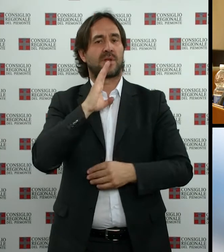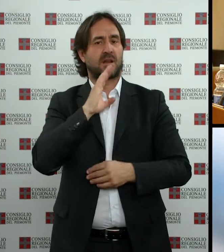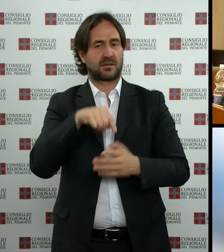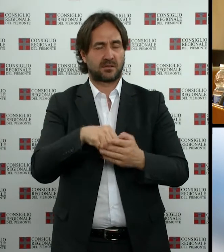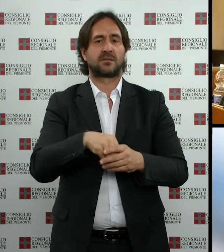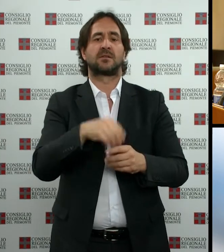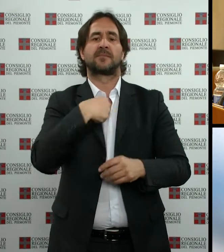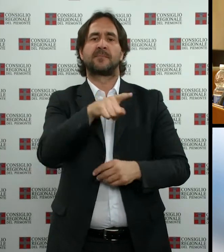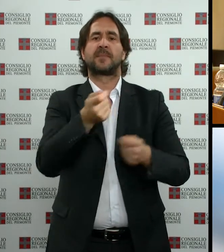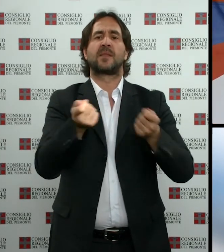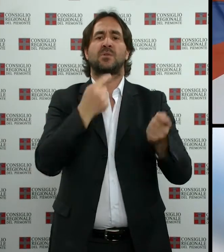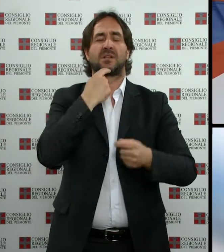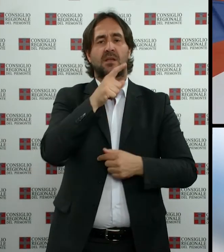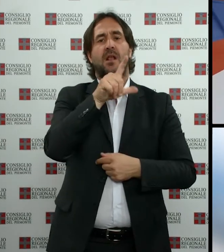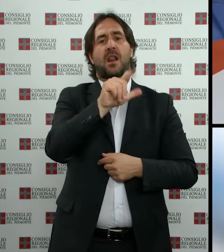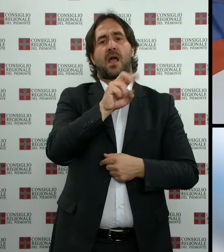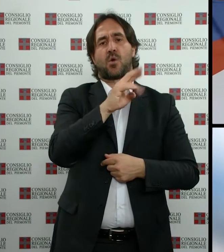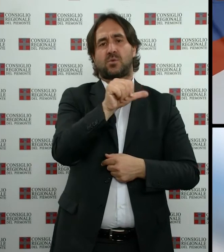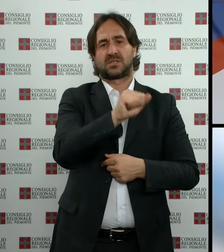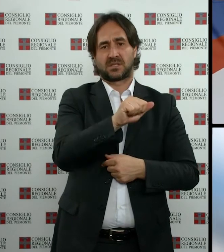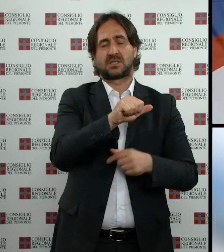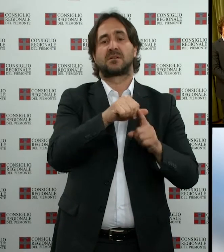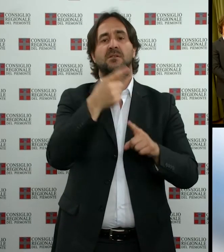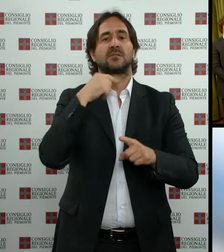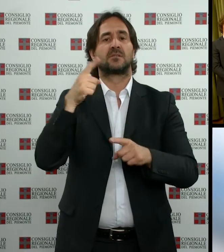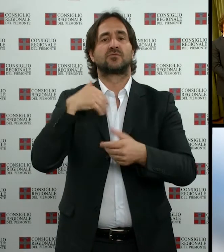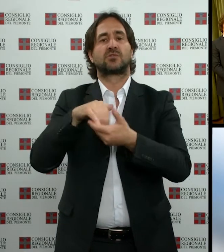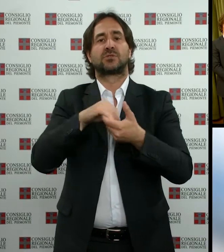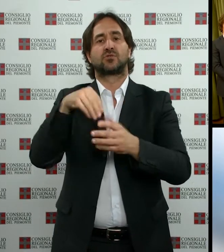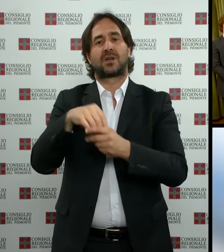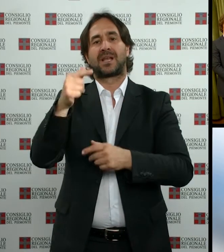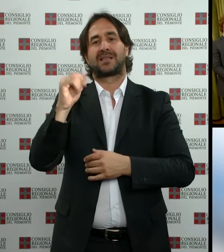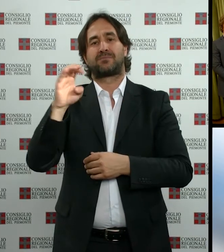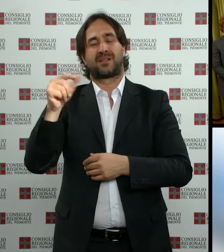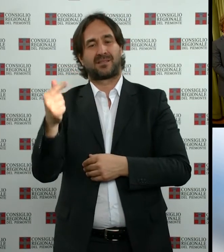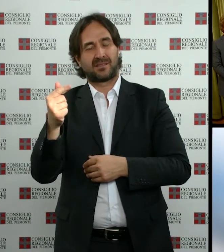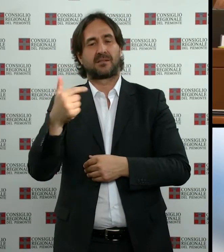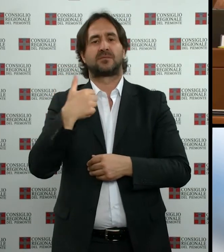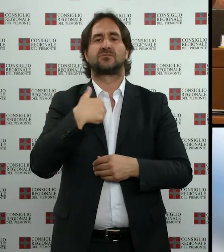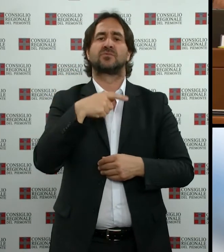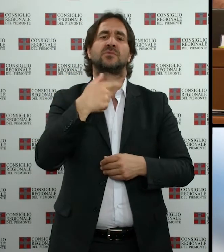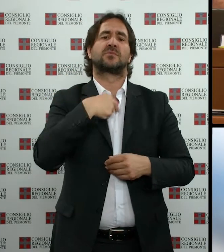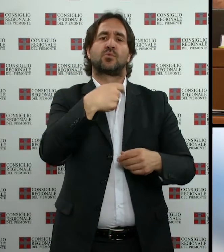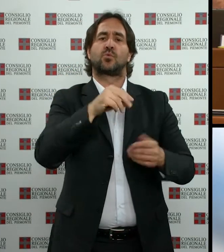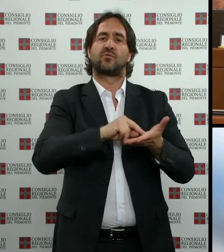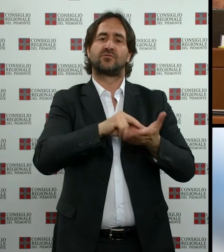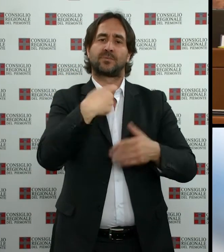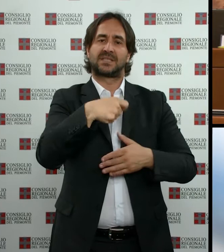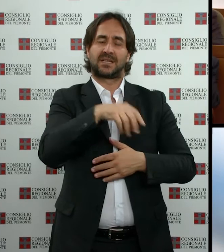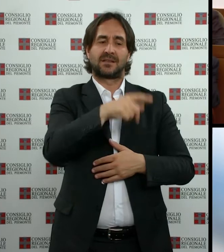Mauro Laus, che ha sostituito l'Associazione per il Tibet. Ne faranno parte 2 componenti dell'ufficio di presidenza, le consigliere Enrica Baricco e